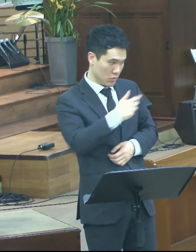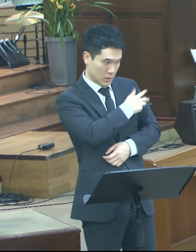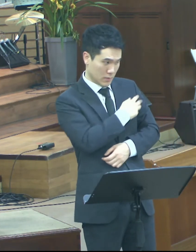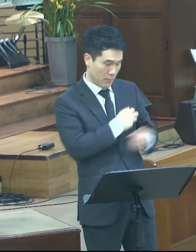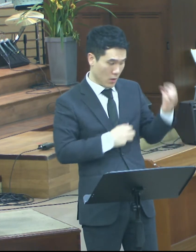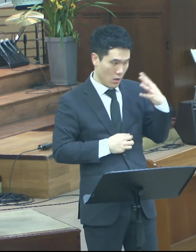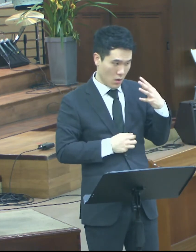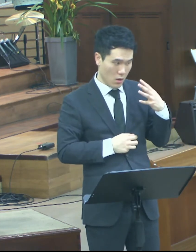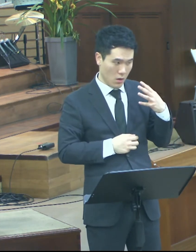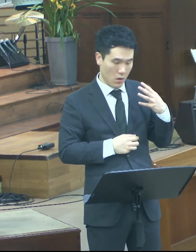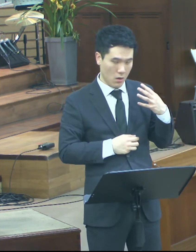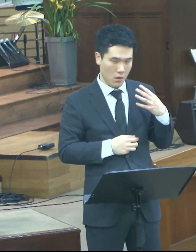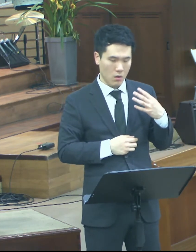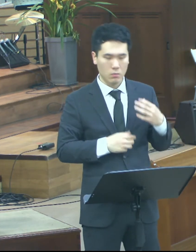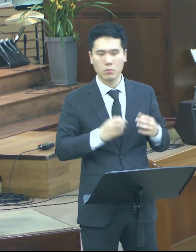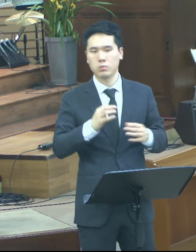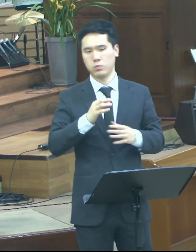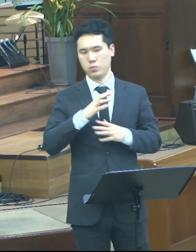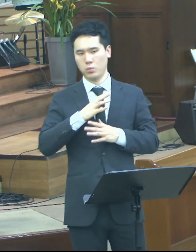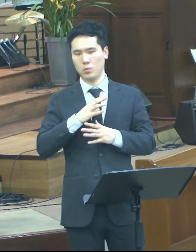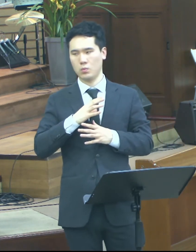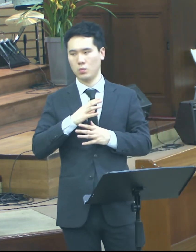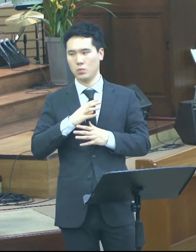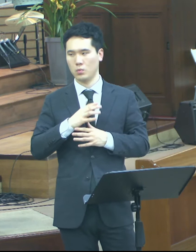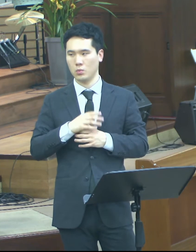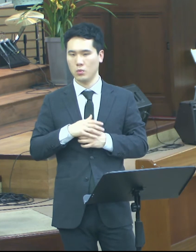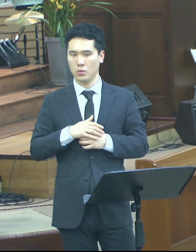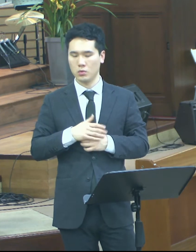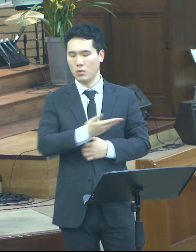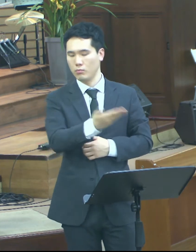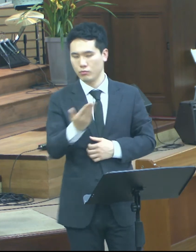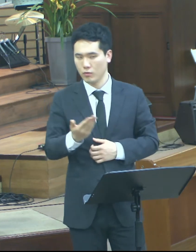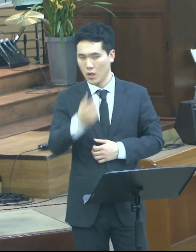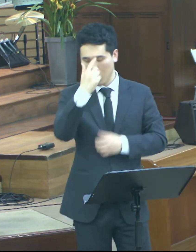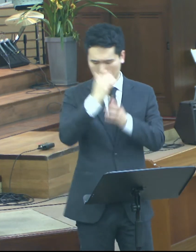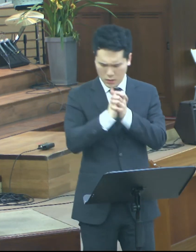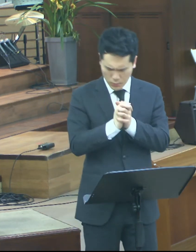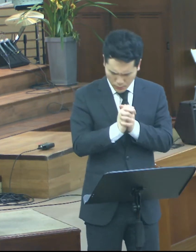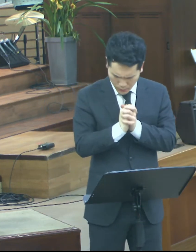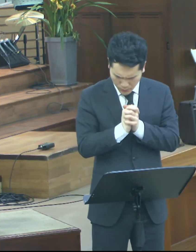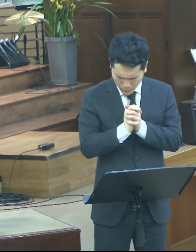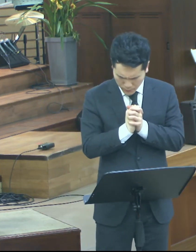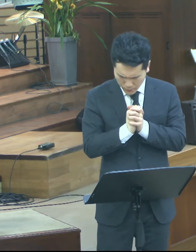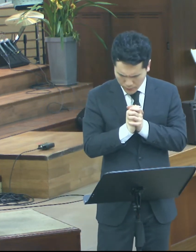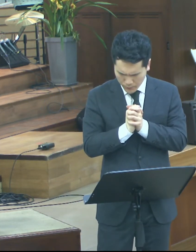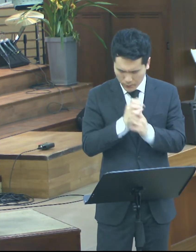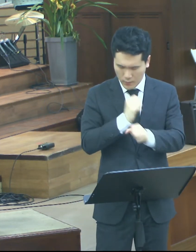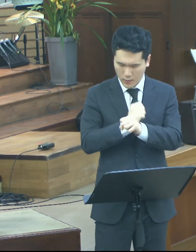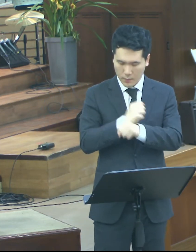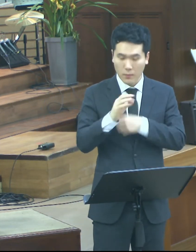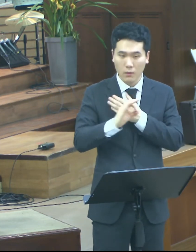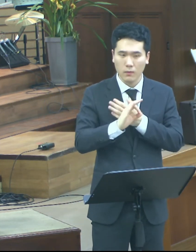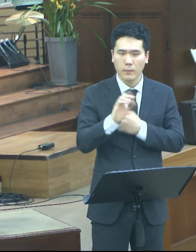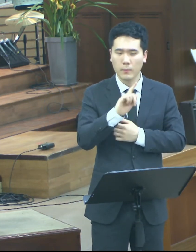여러분 기도를 자꾸 하게 하실 때는요 뭔가 하나님이 하실 일들이 있을 때가